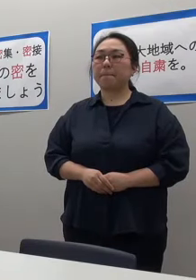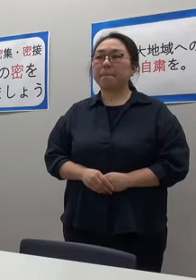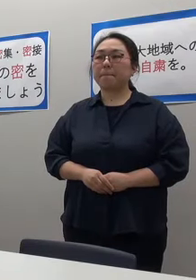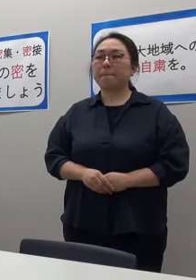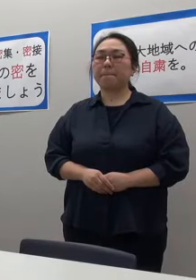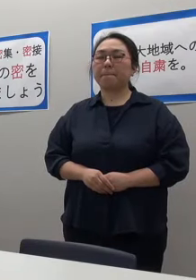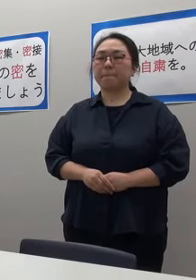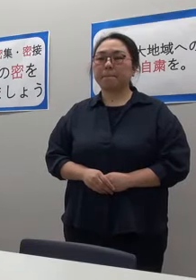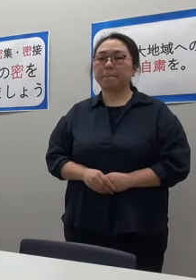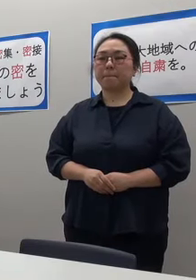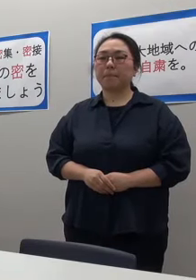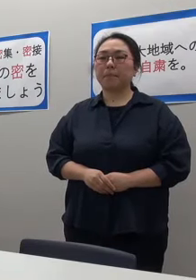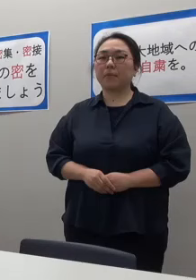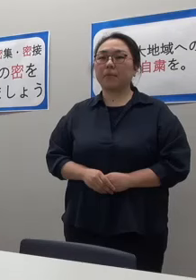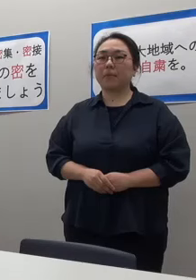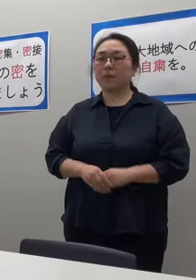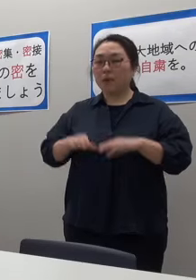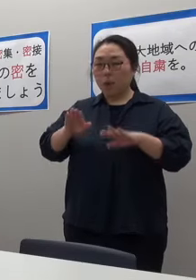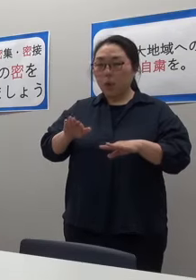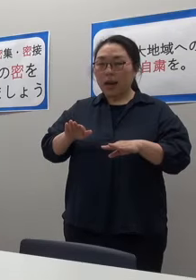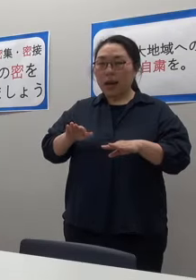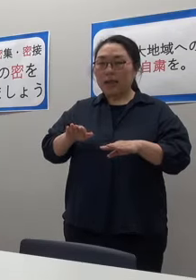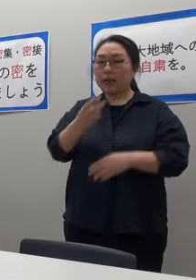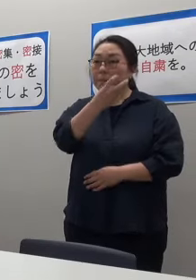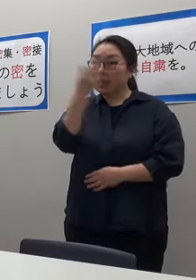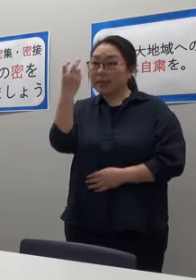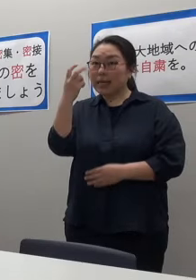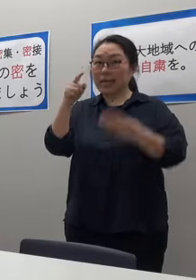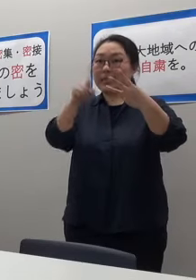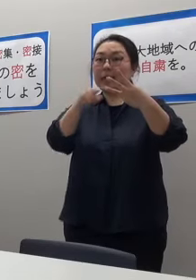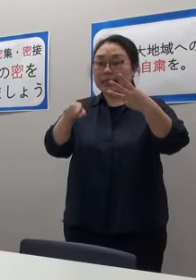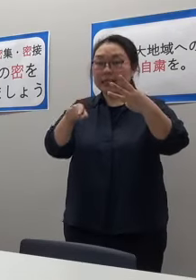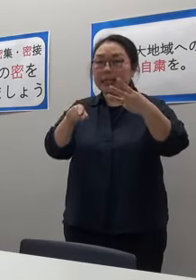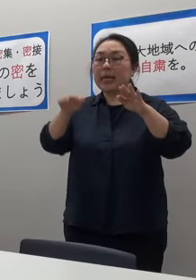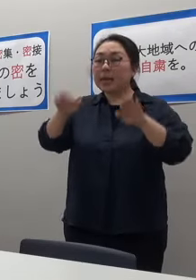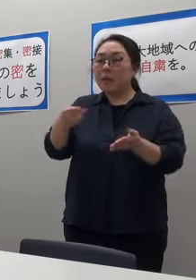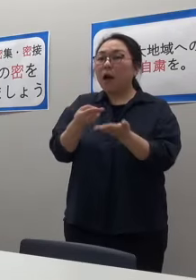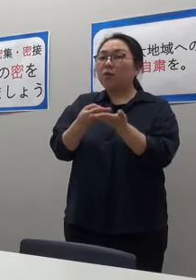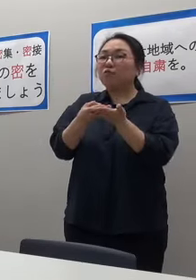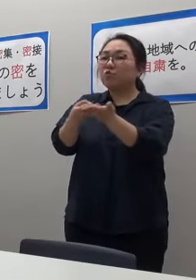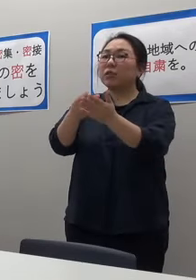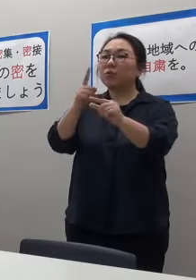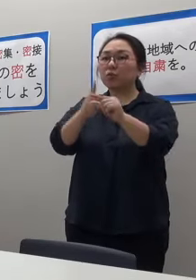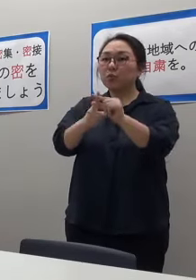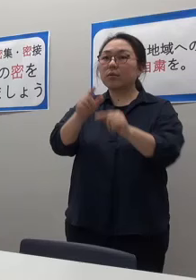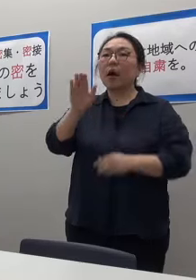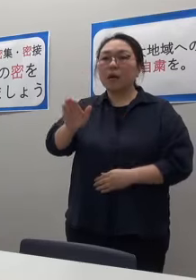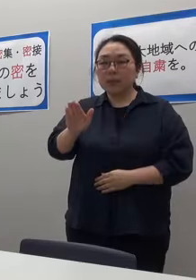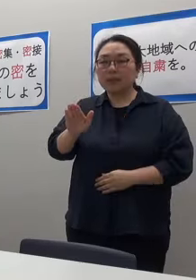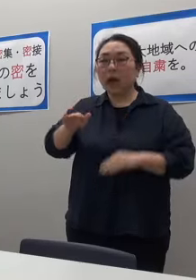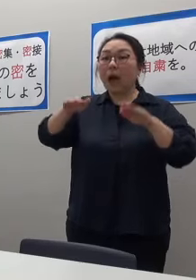すみません、今回の3件はいずれも入院中とあるんですが、本日入院でよろしかったでしょう